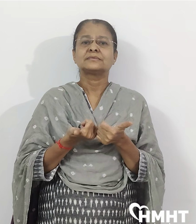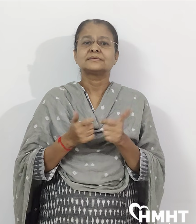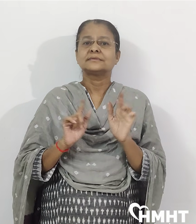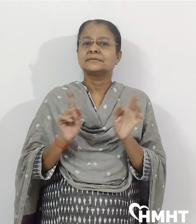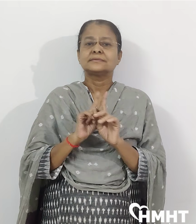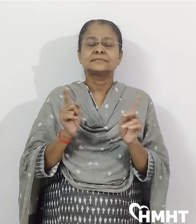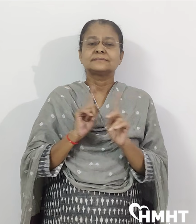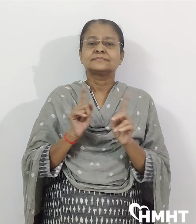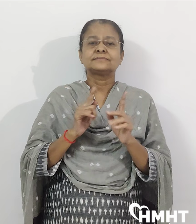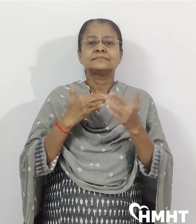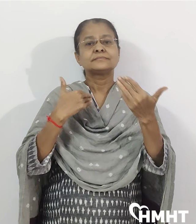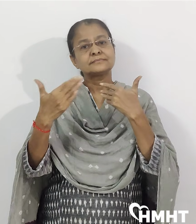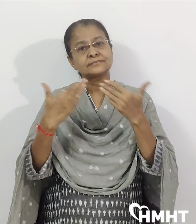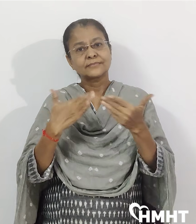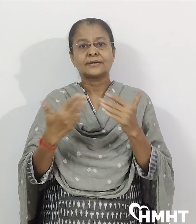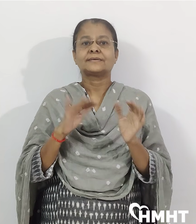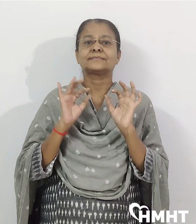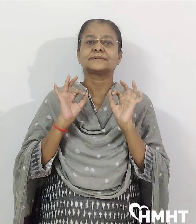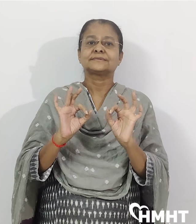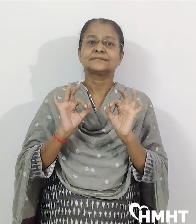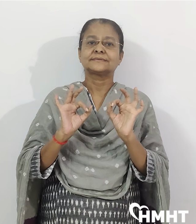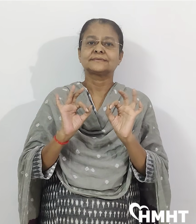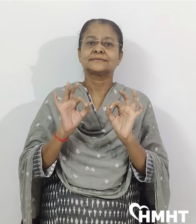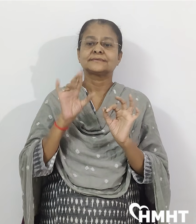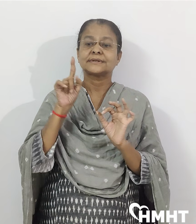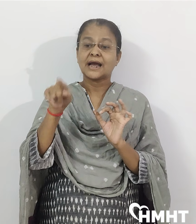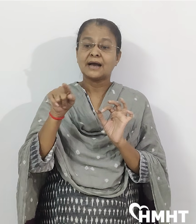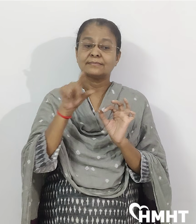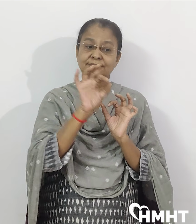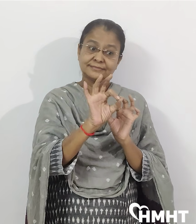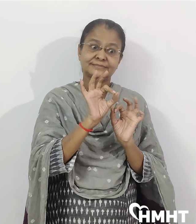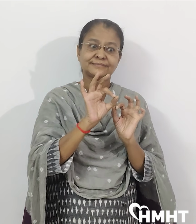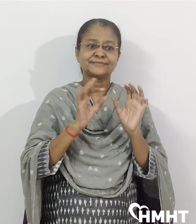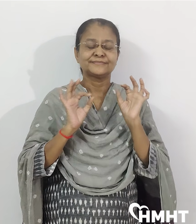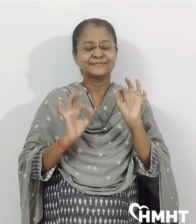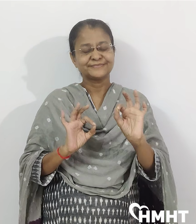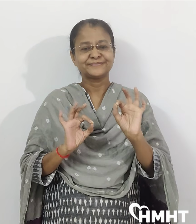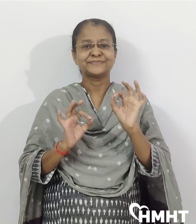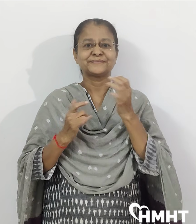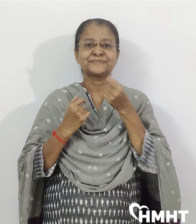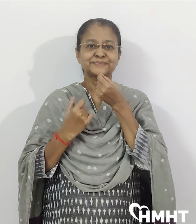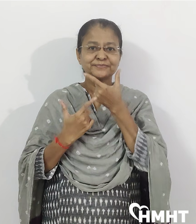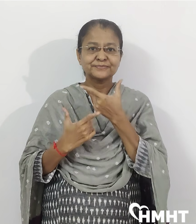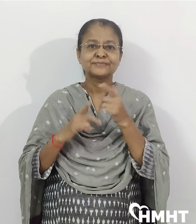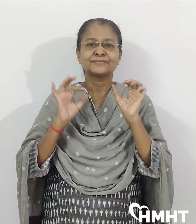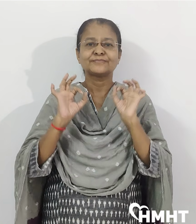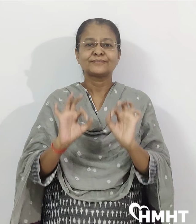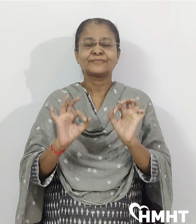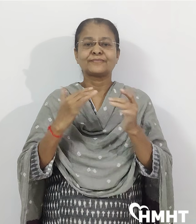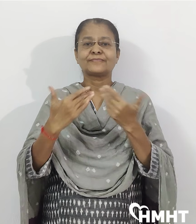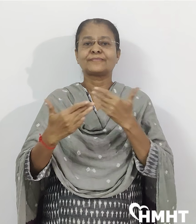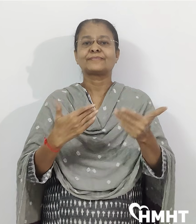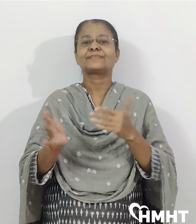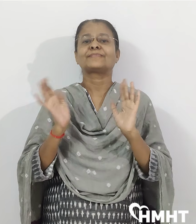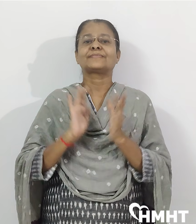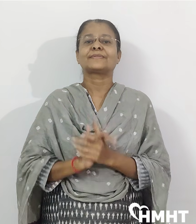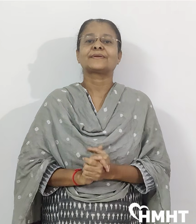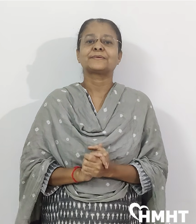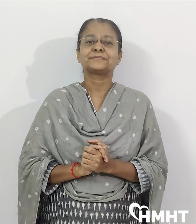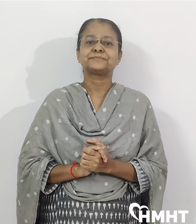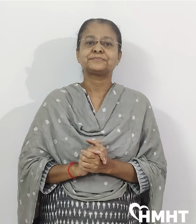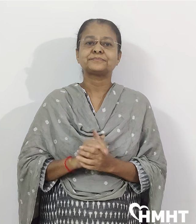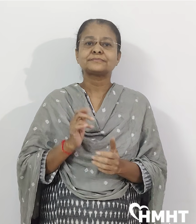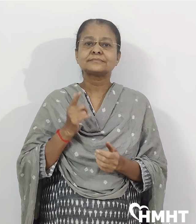ઊંધા પગલાં ભરી નાખે છે. એટલે સમજાવીને કામ લ્યો ને, આટલું સરસ કરજો તો આવું સરસ રિઝલ્ટ આવશે. આપણી સ્કૂલમાં તમારે